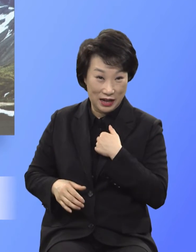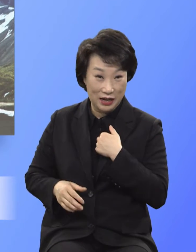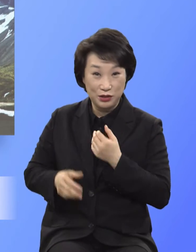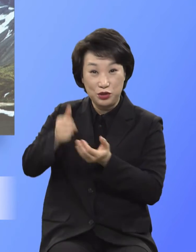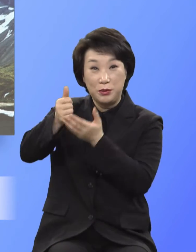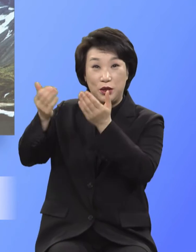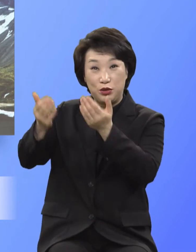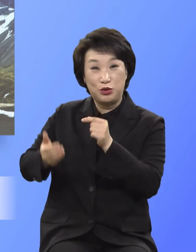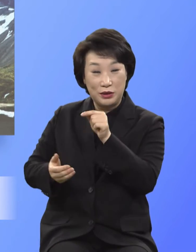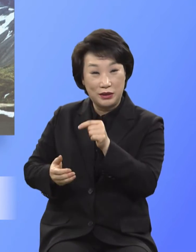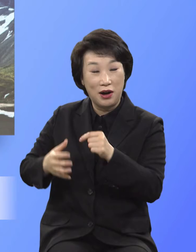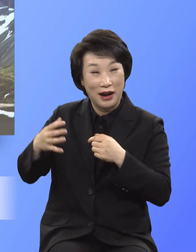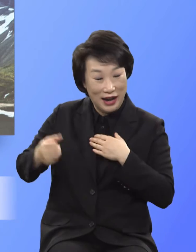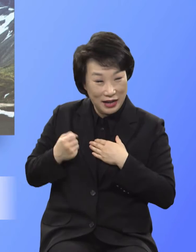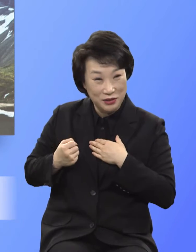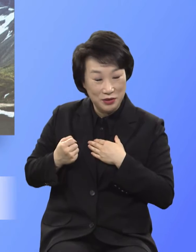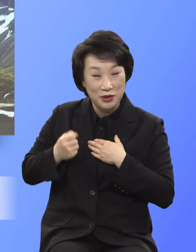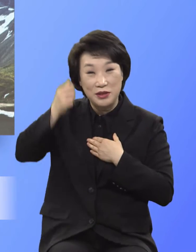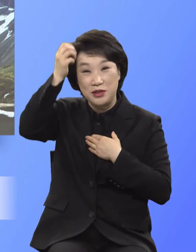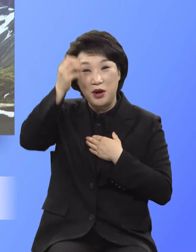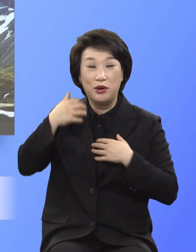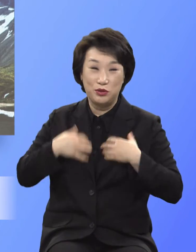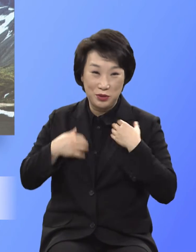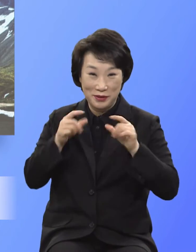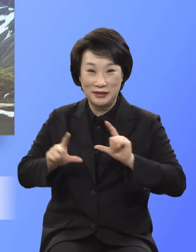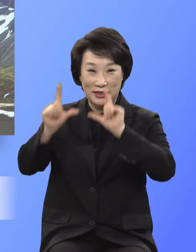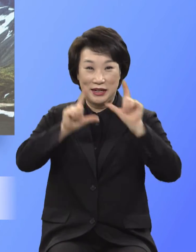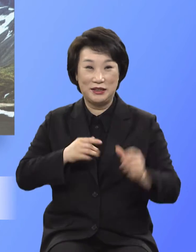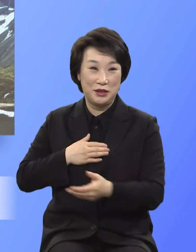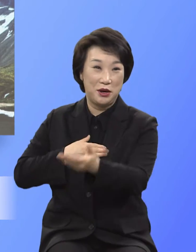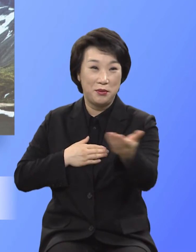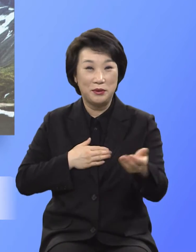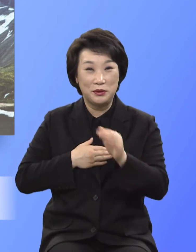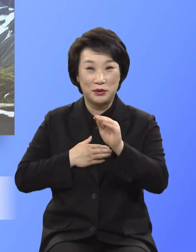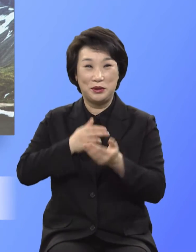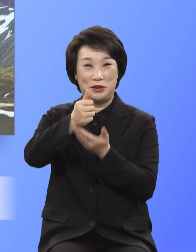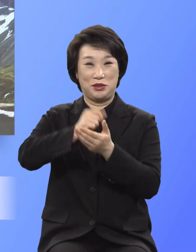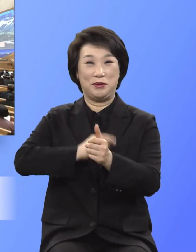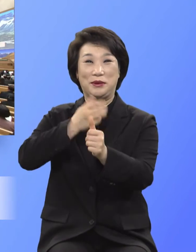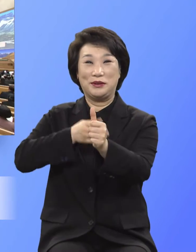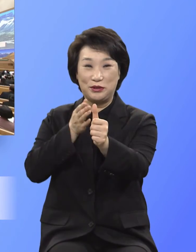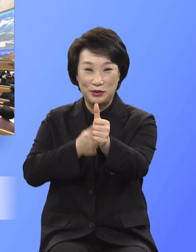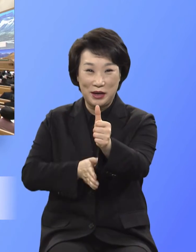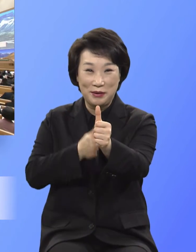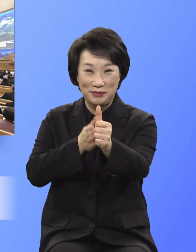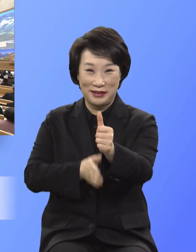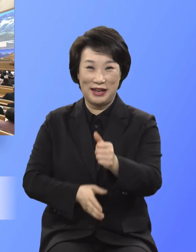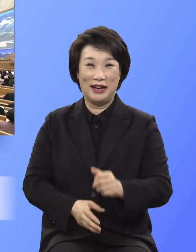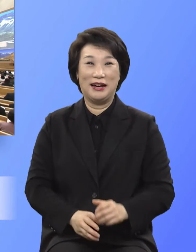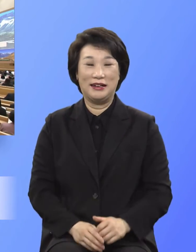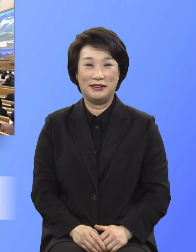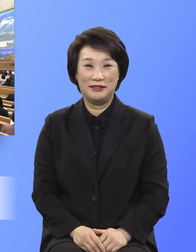주가 주신 것을 가지고 영적으로 누리며 사는 여러분 되기를 주님의 이름으로 축원합니다.